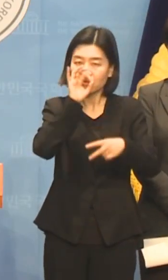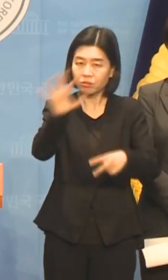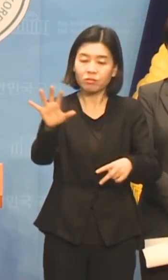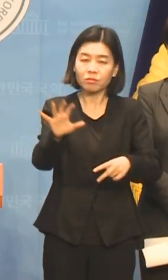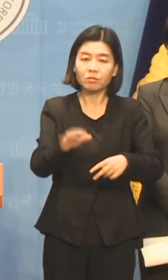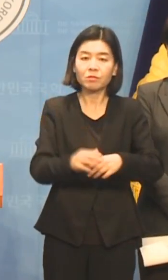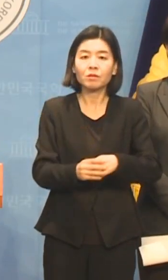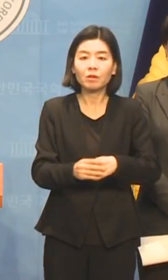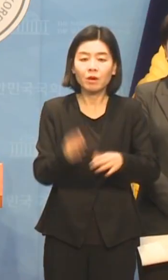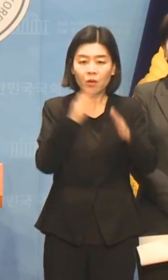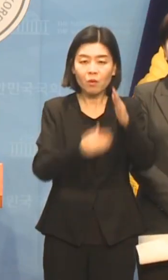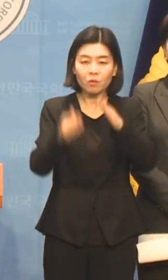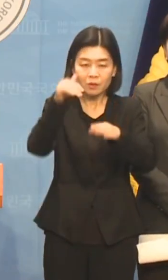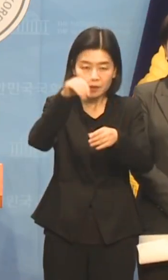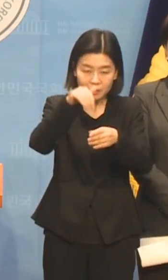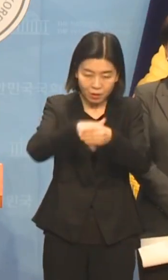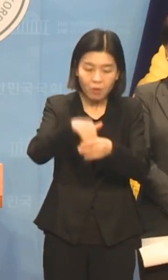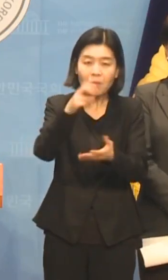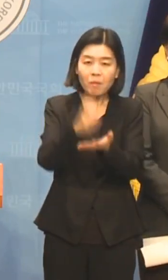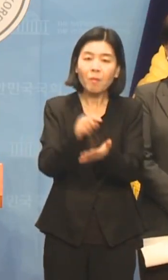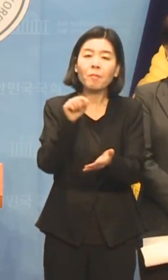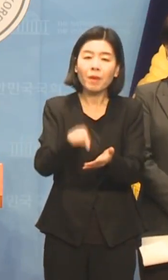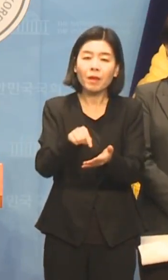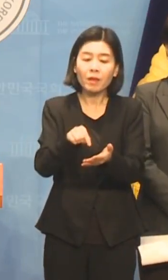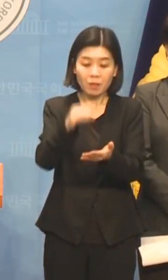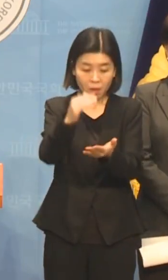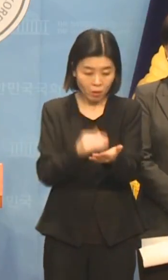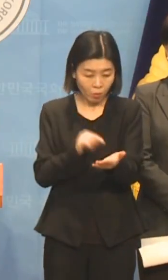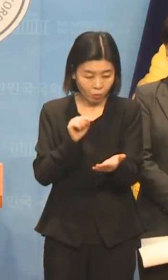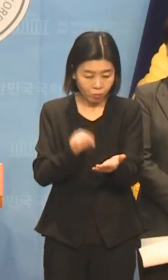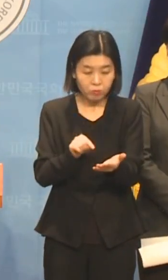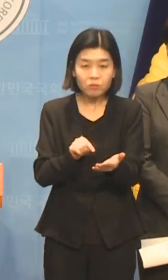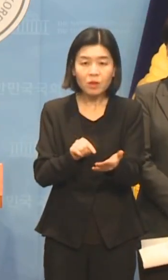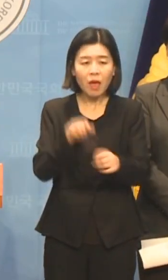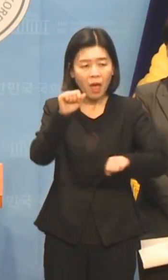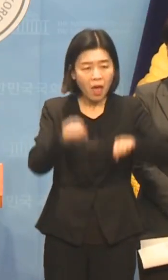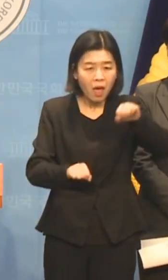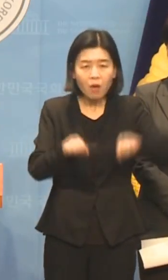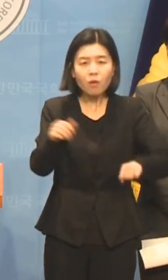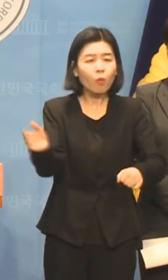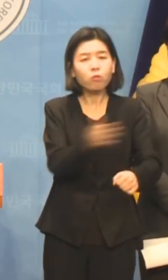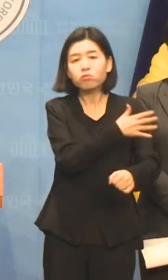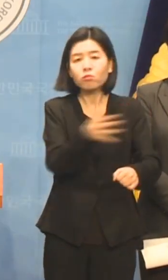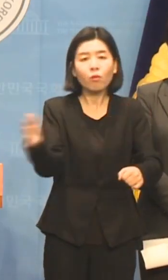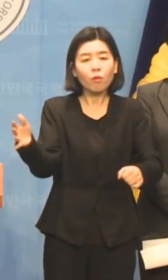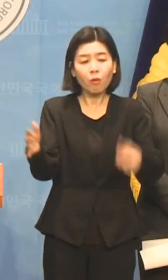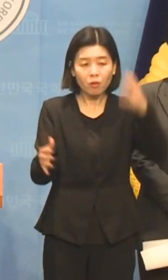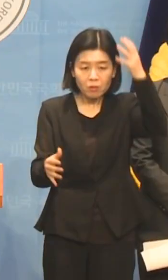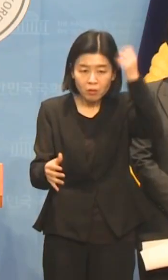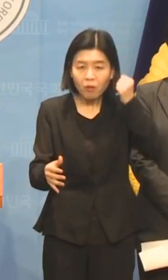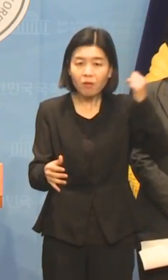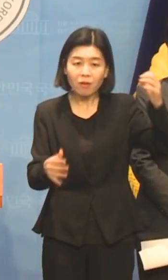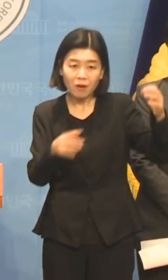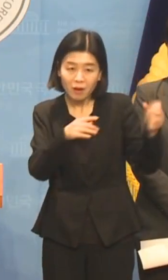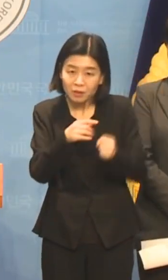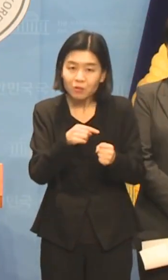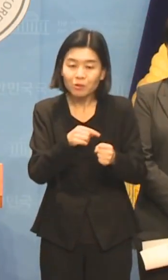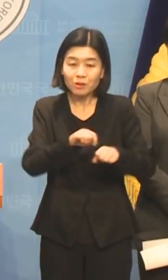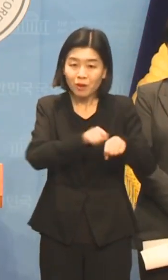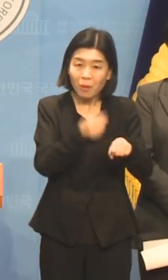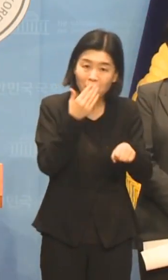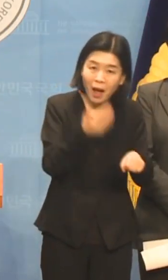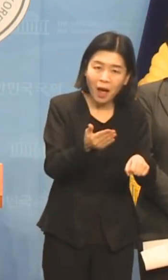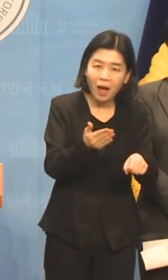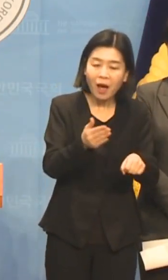공직선거법을 포함한 그 어떠한 법률도 특정 행위가 아닌 기억을 처벌할 수는 없습니다.